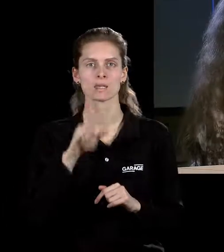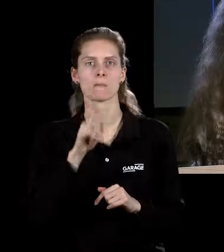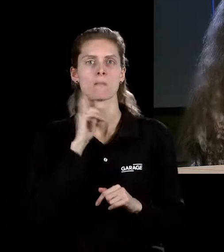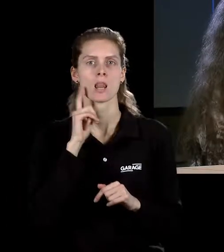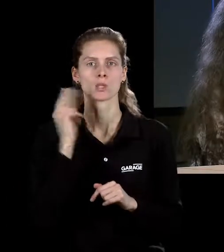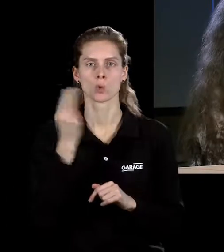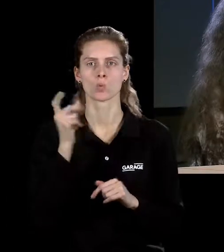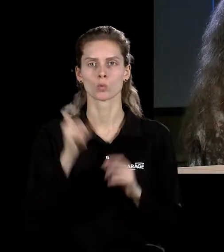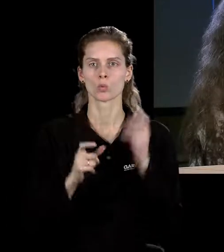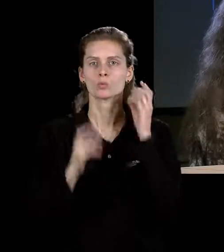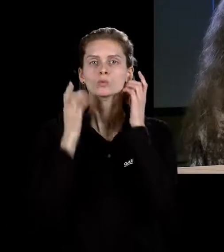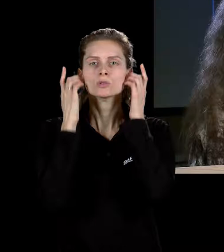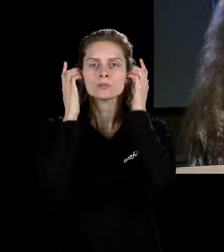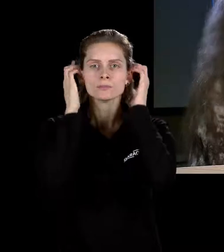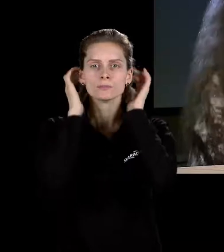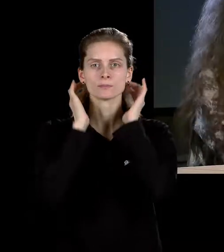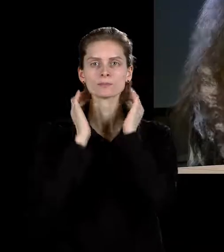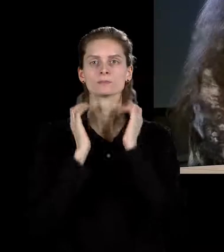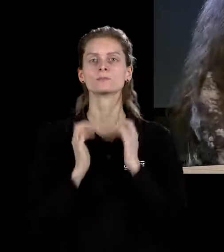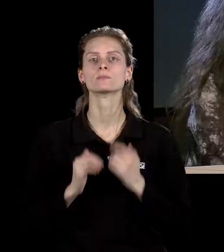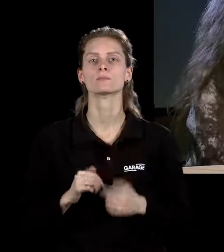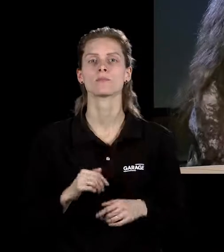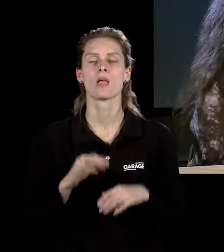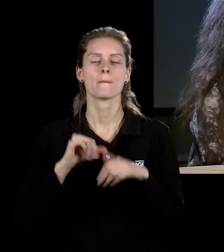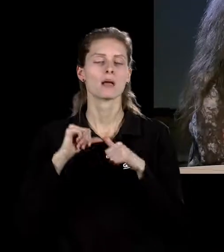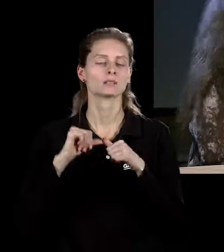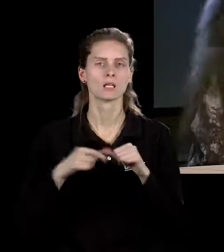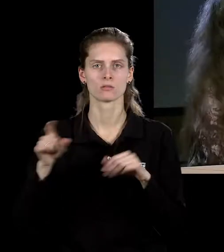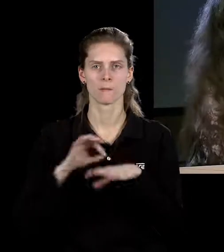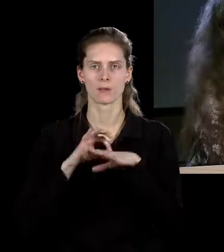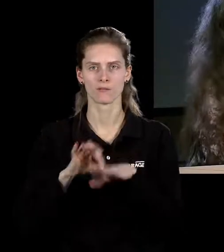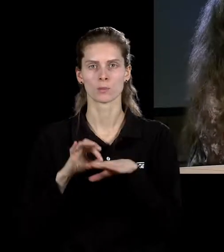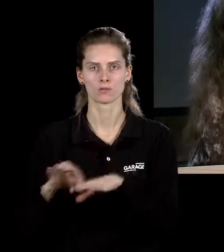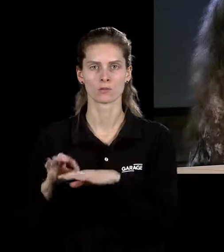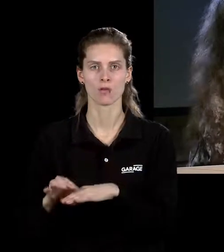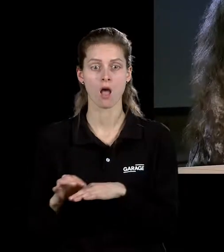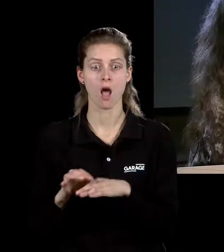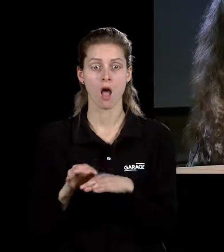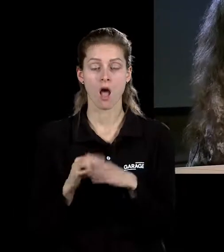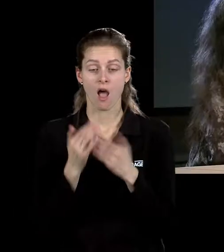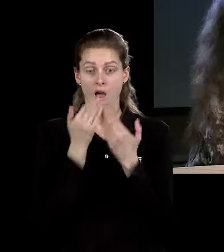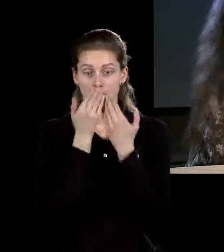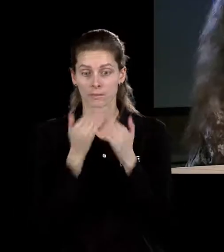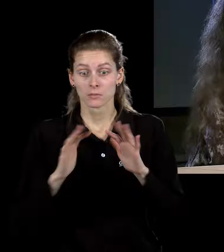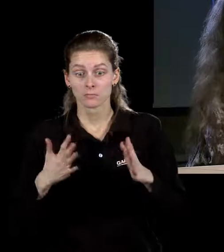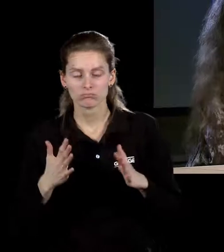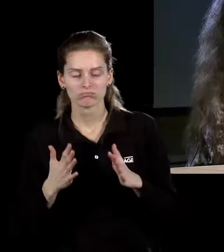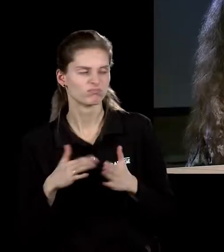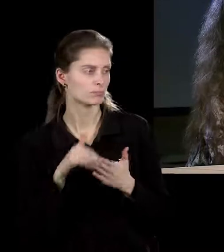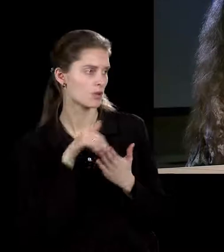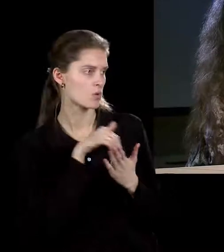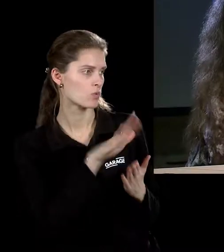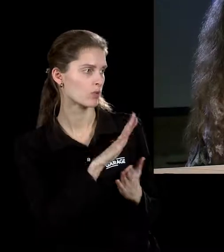молодых художников, условно говоря, которые постоянно проходят. Но в последний момент ему отказывают. Что у нас выставка